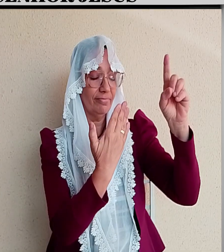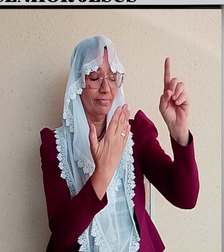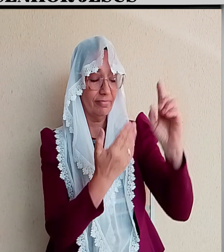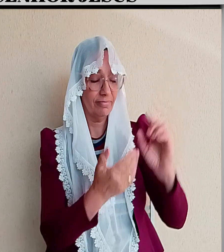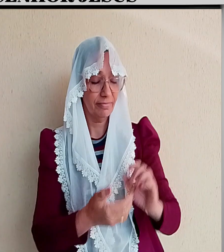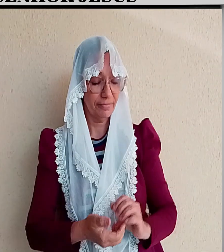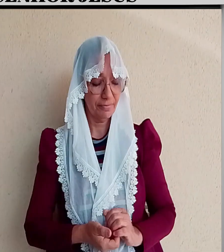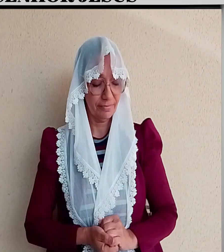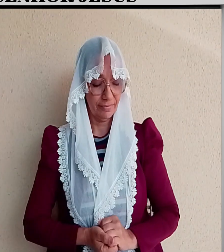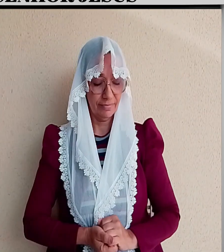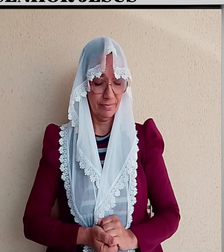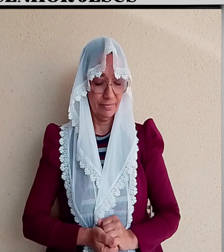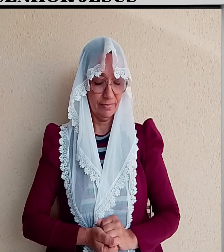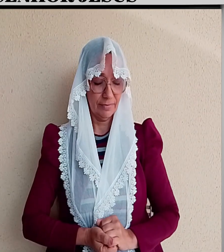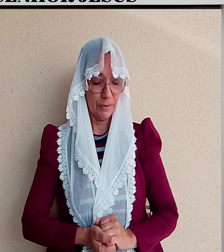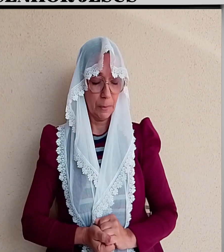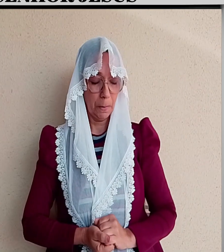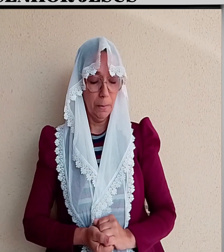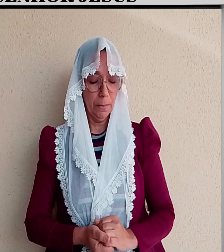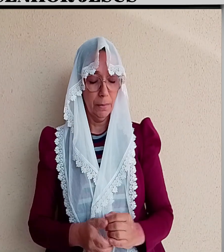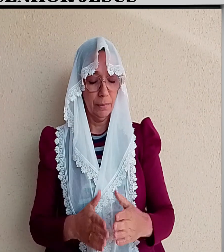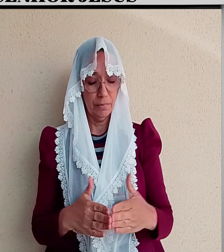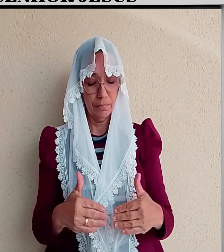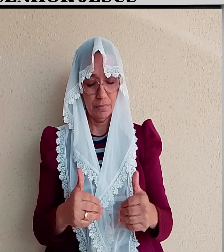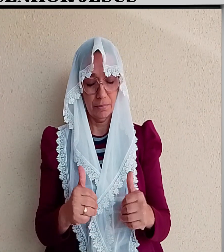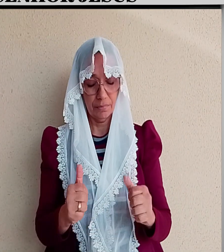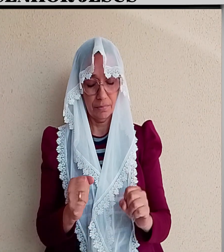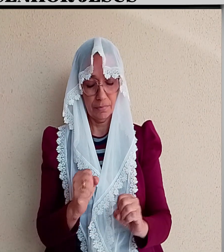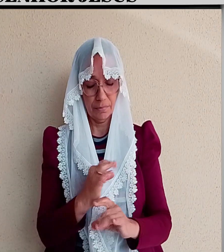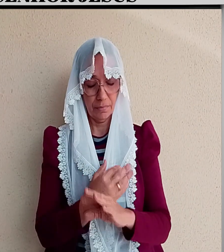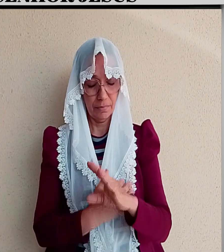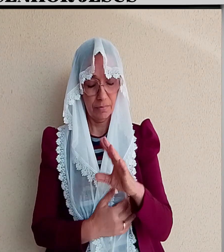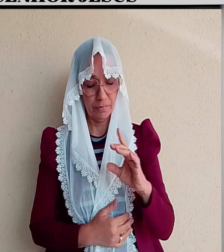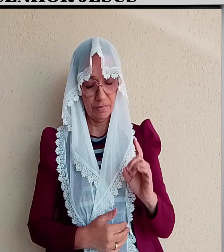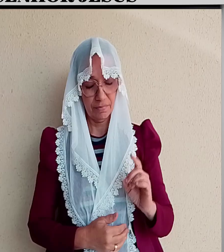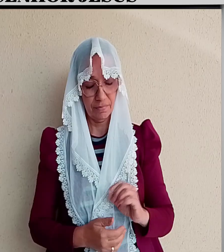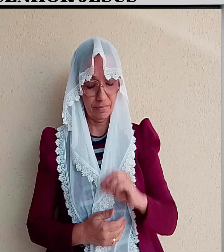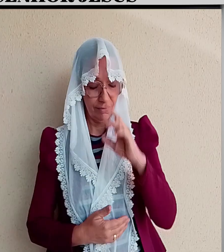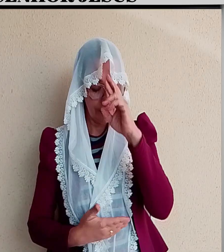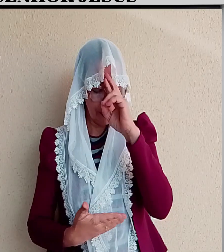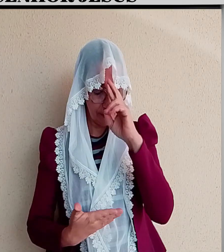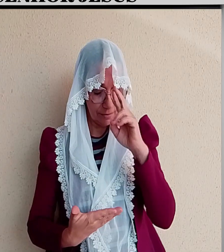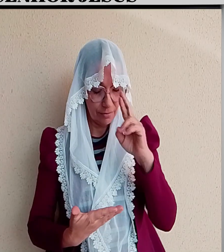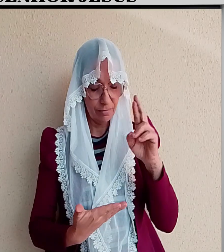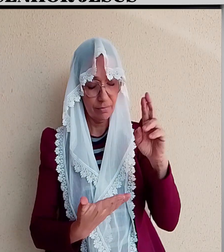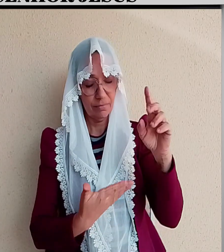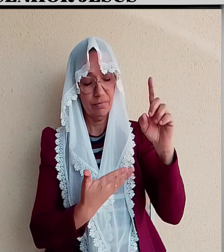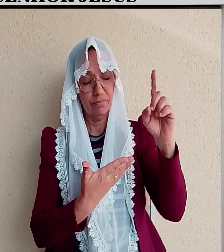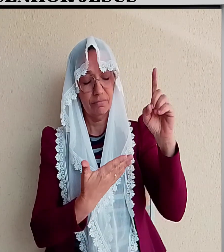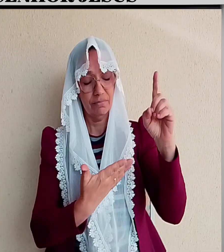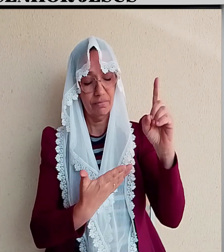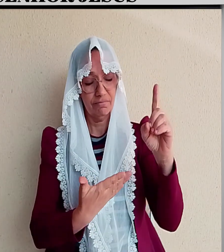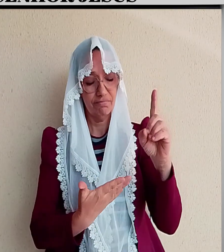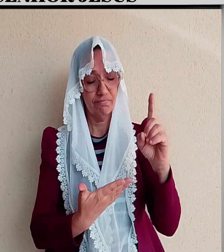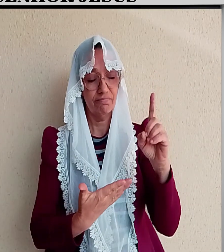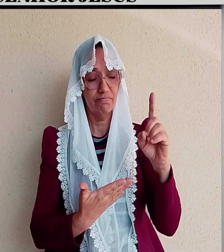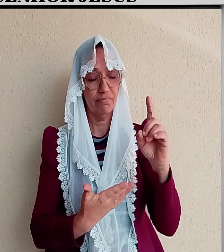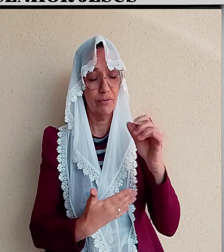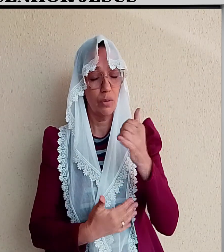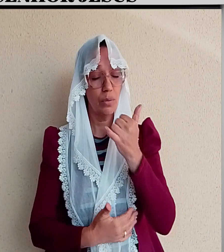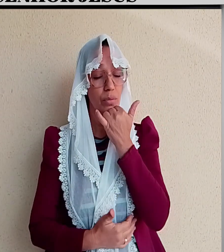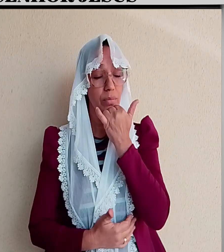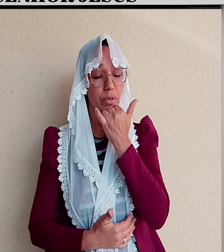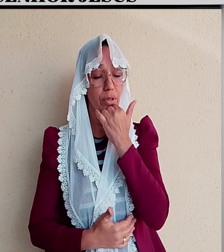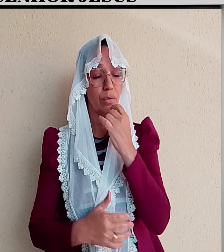que possamos recorrer a ti, àquele a quem único pertence o perdão de todas as nossas faltas,